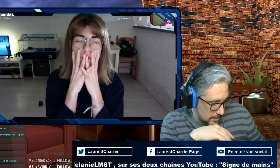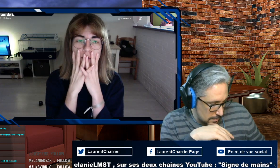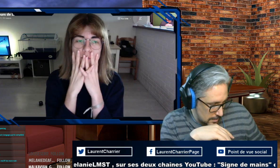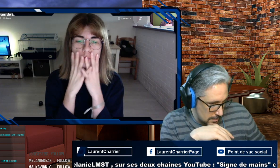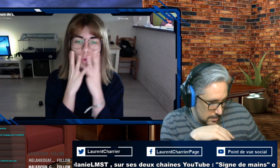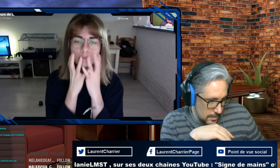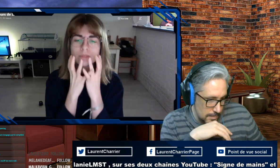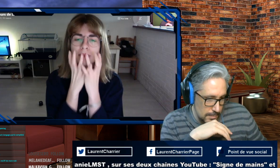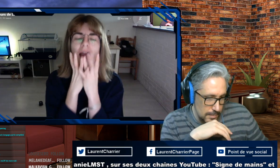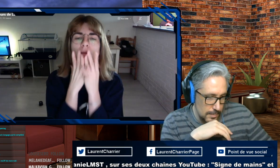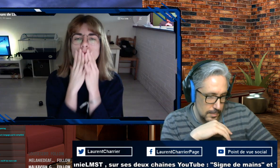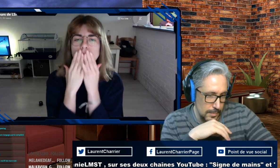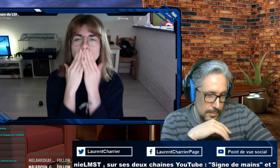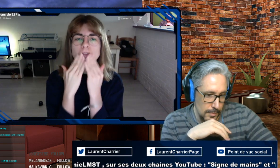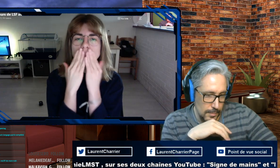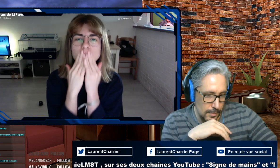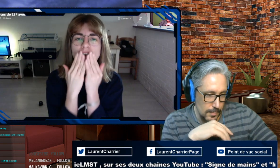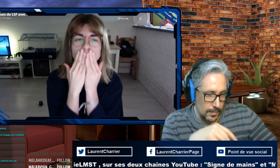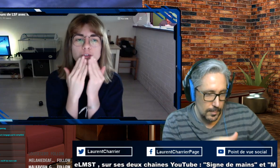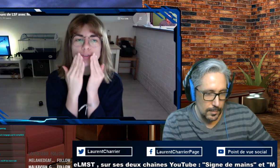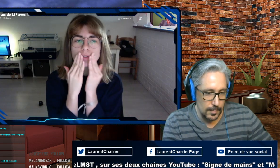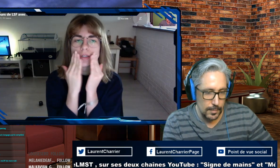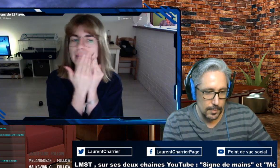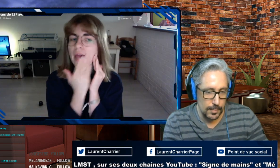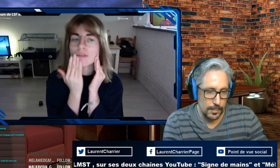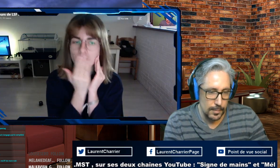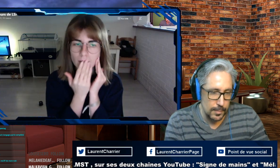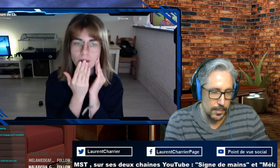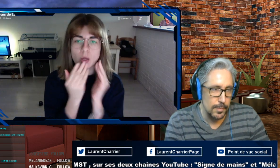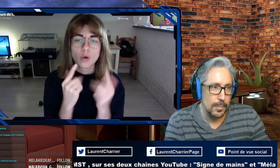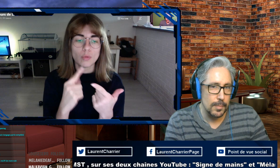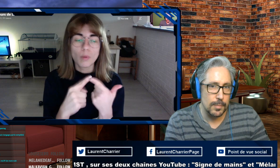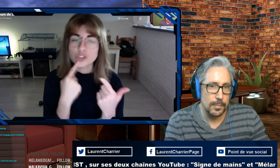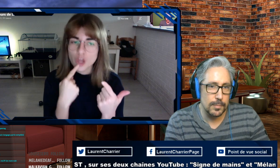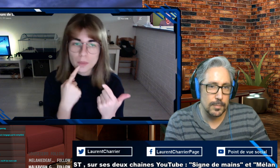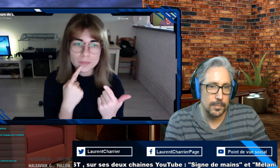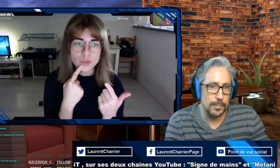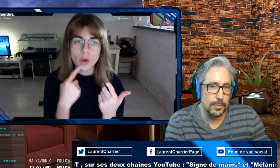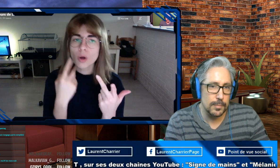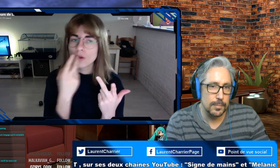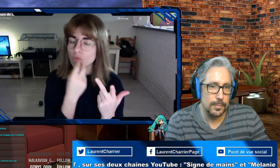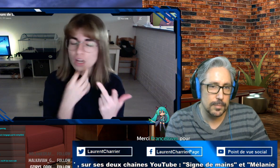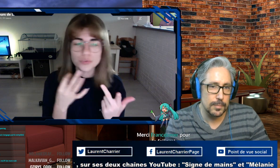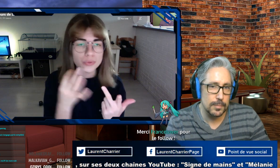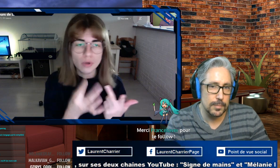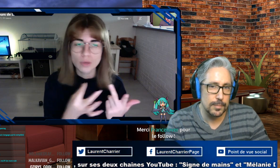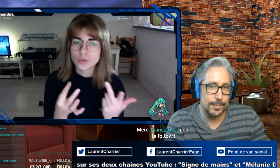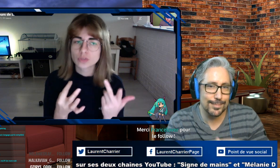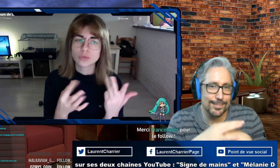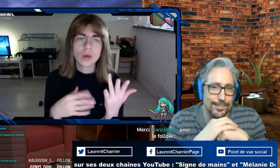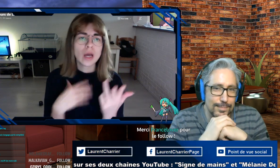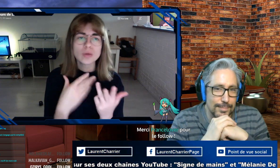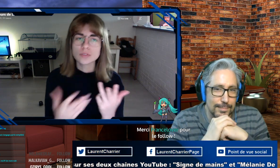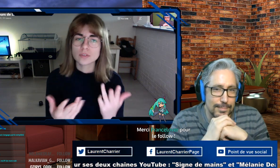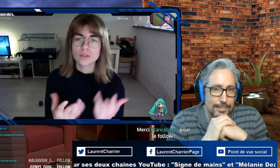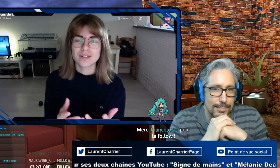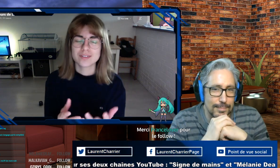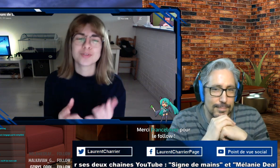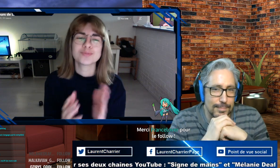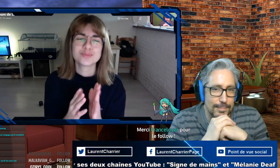évitez d'avoir une grosse barbe qui cache les lèvres. Manger en même temps, avoir un chewing-gum sur soi,